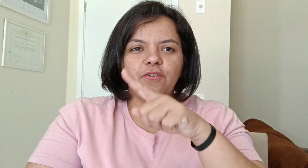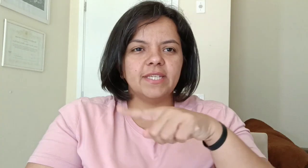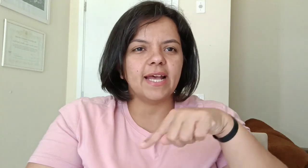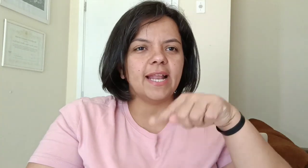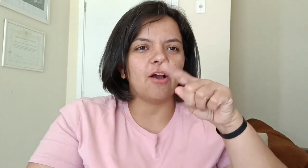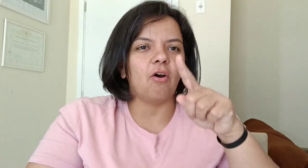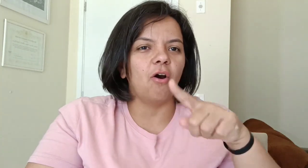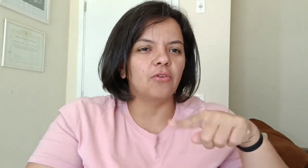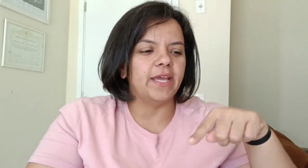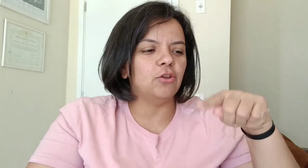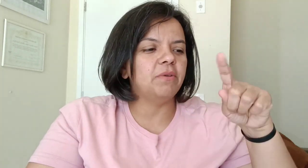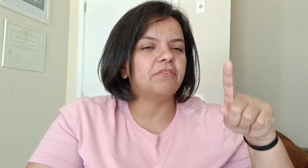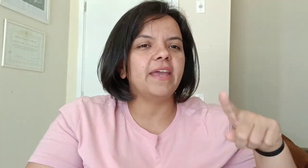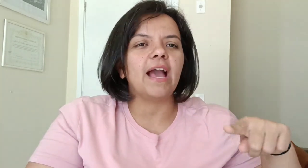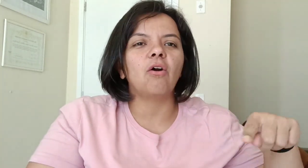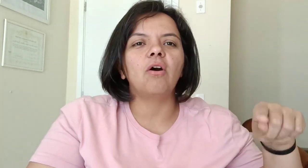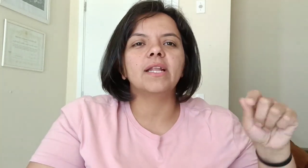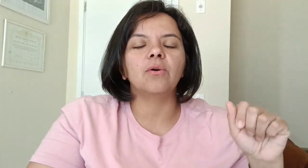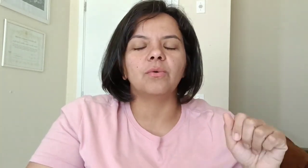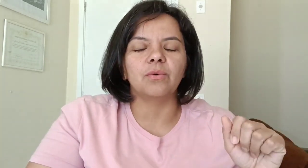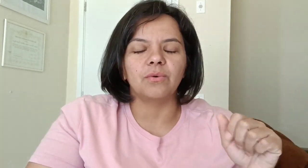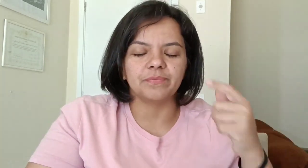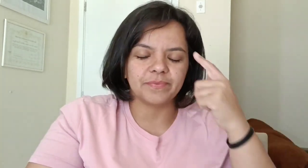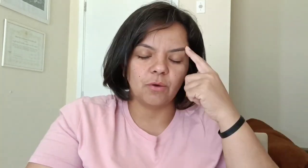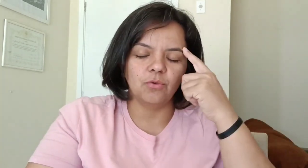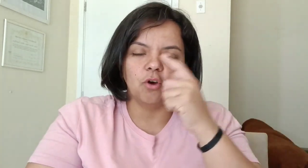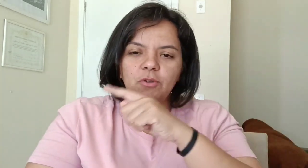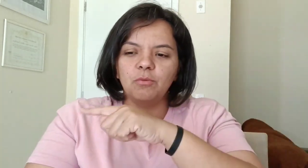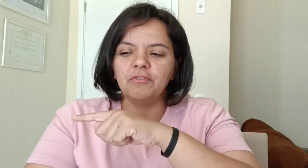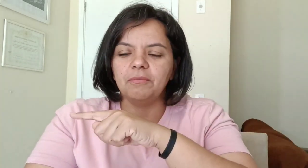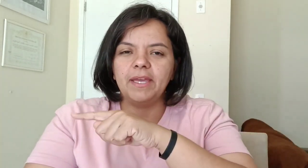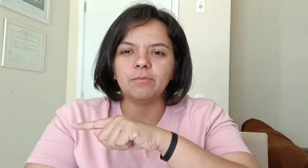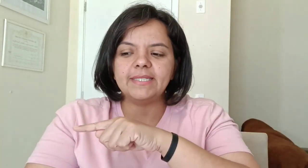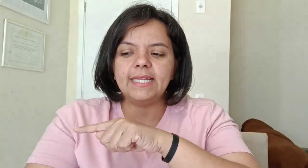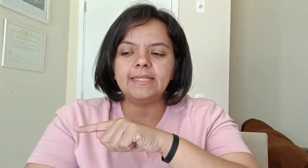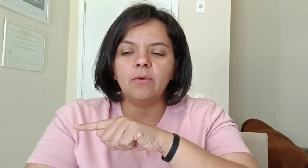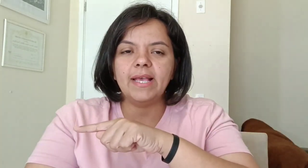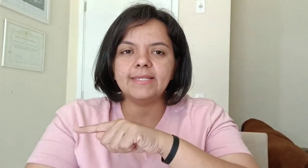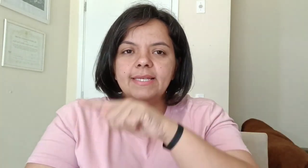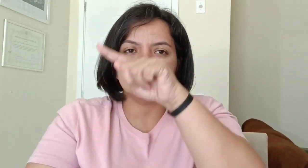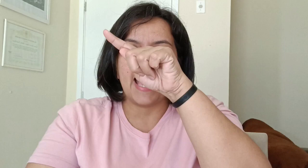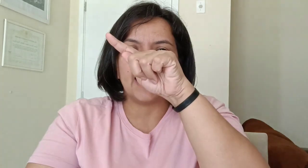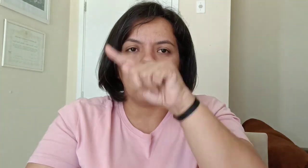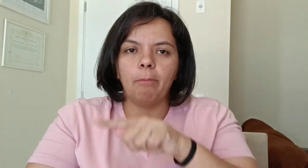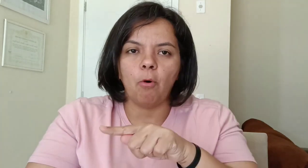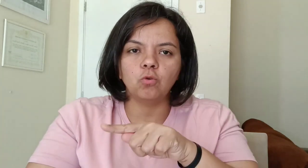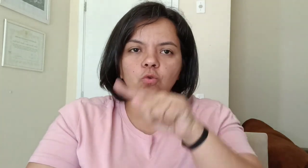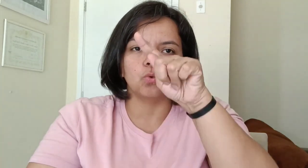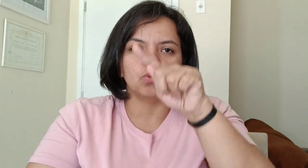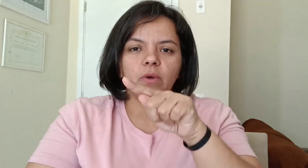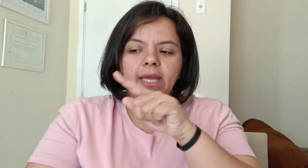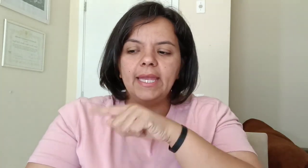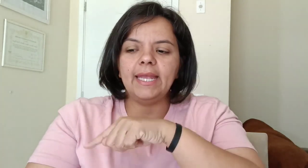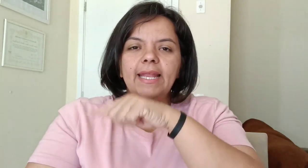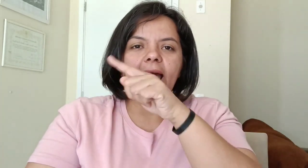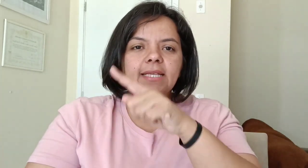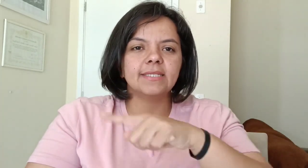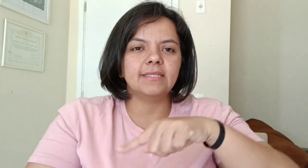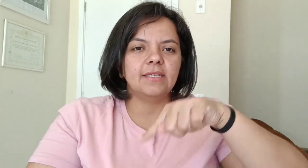fosse caracol, né? Não me vem agora o nome do movimento, mas ele não é zigue-zague, ó, pontudo. Ele é assim,